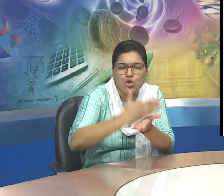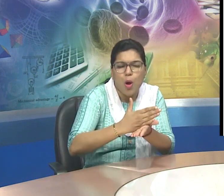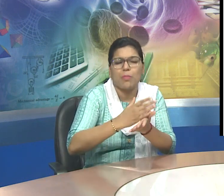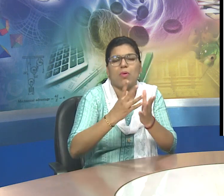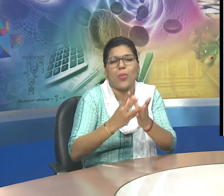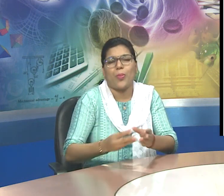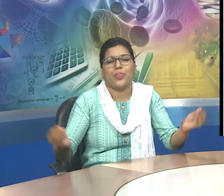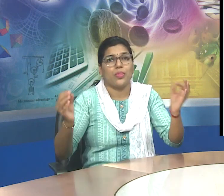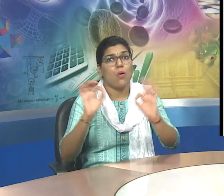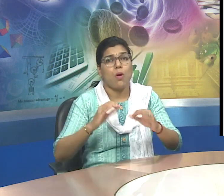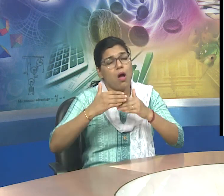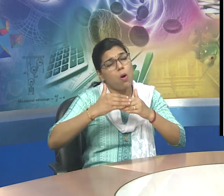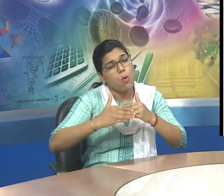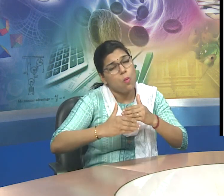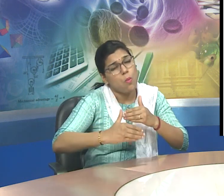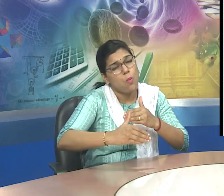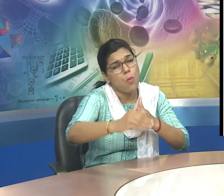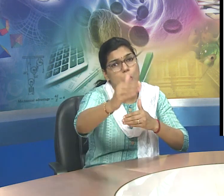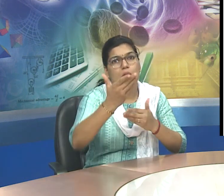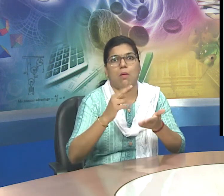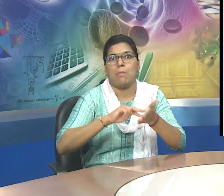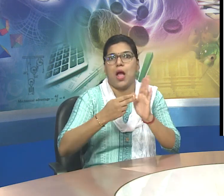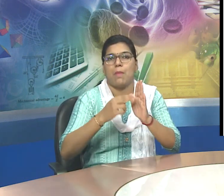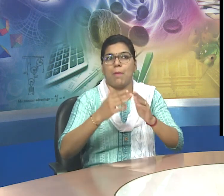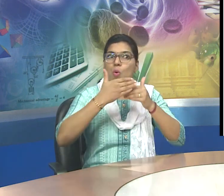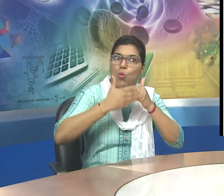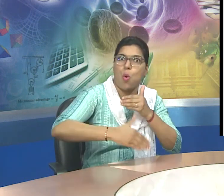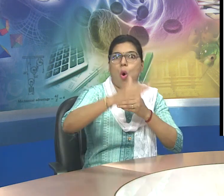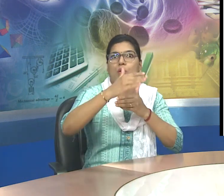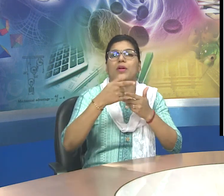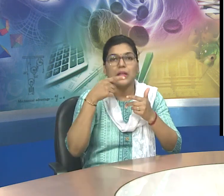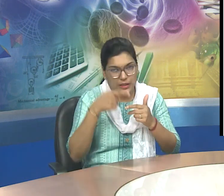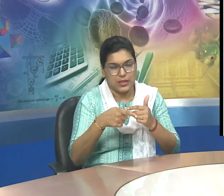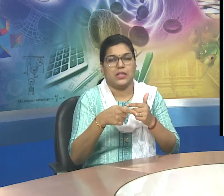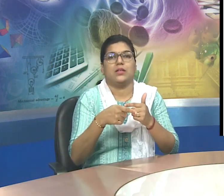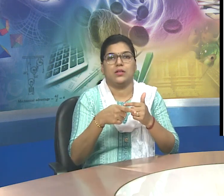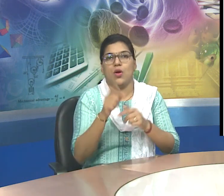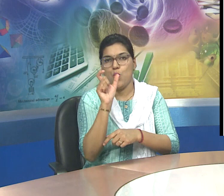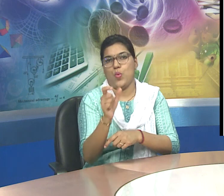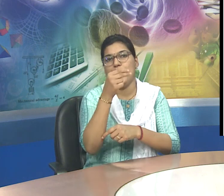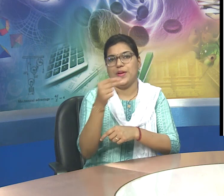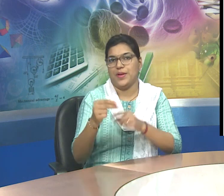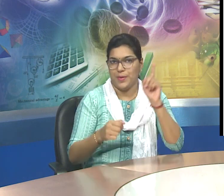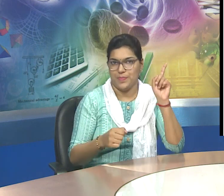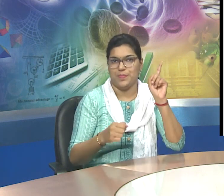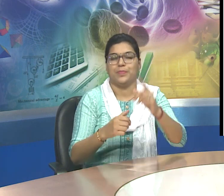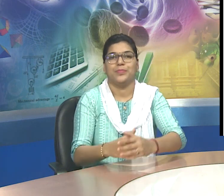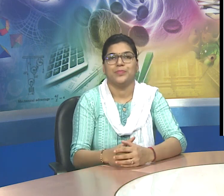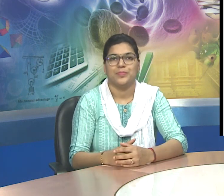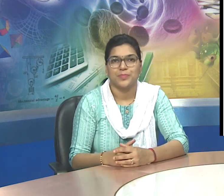वंश, आगे जनरेशन आने वाले जो वंश हैं उनमें संस्कृति लगातार आगे बढ़ती रहती है। तो इस तरह